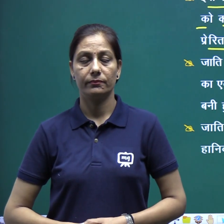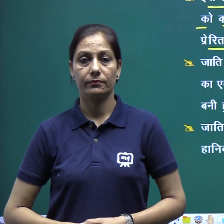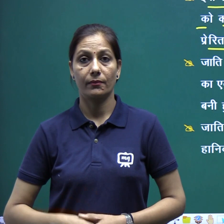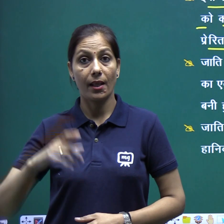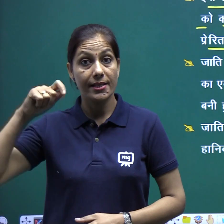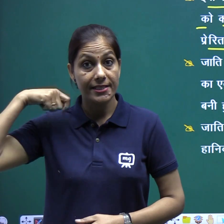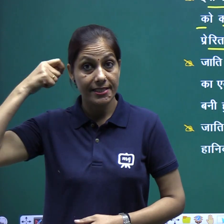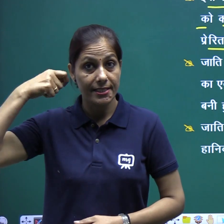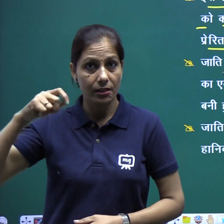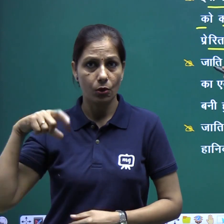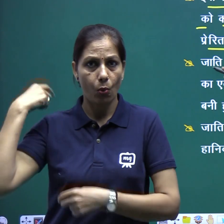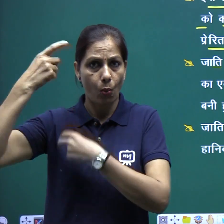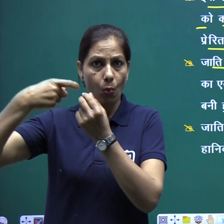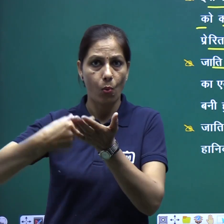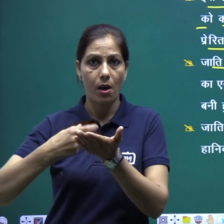जाति प्रथा